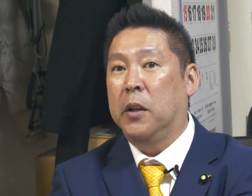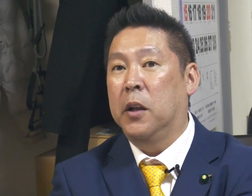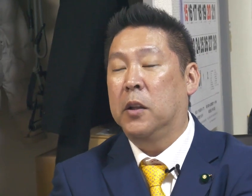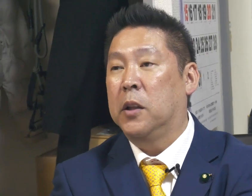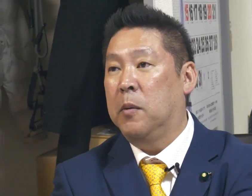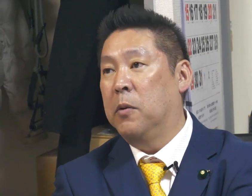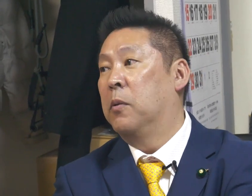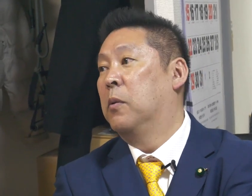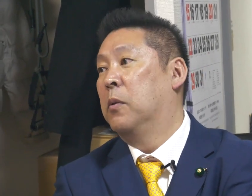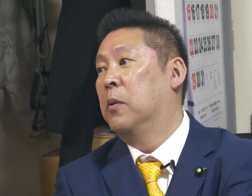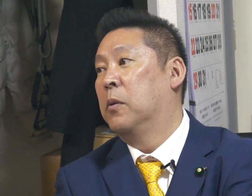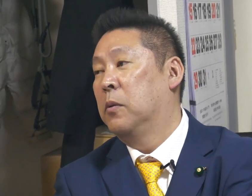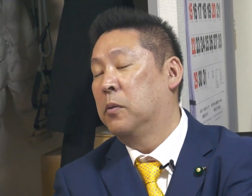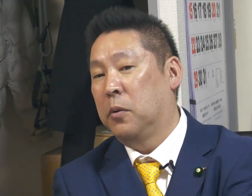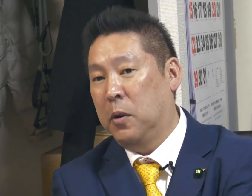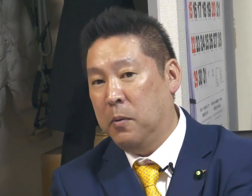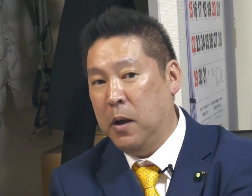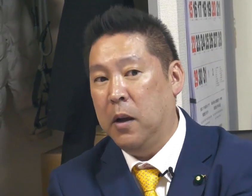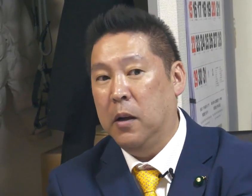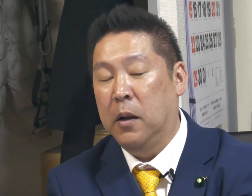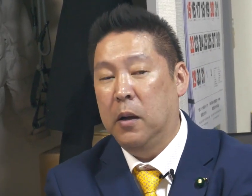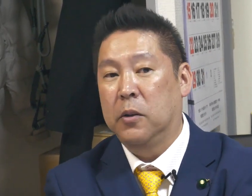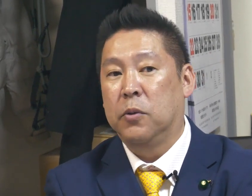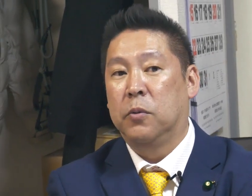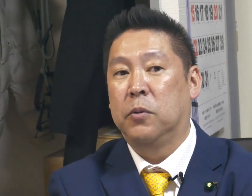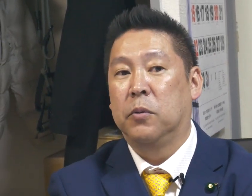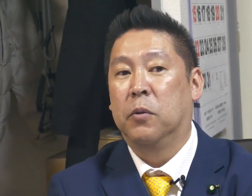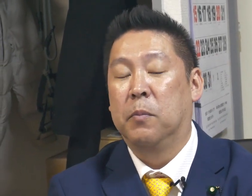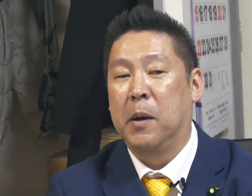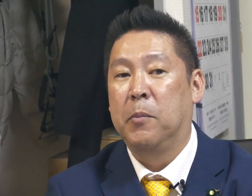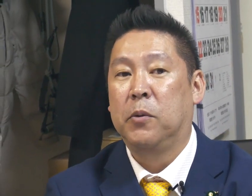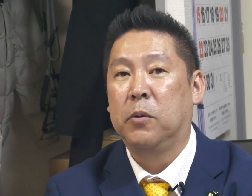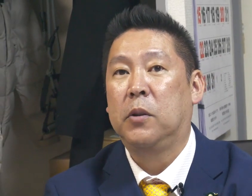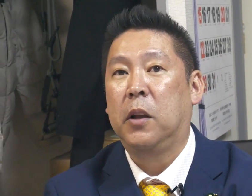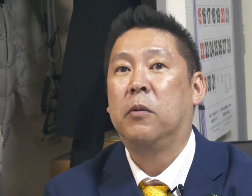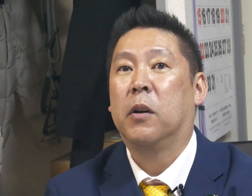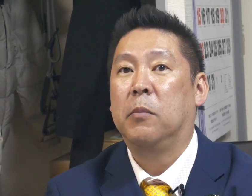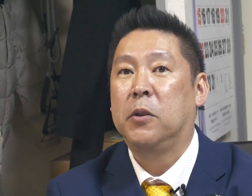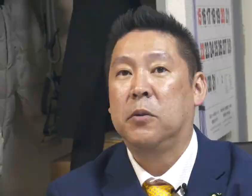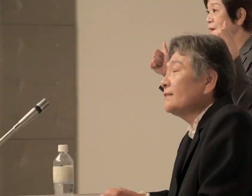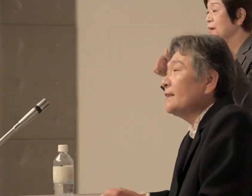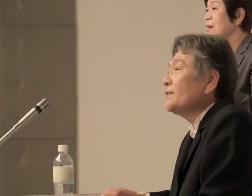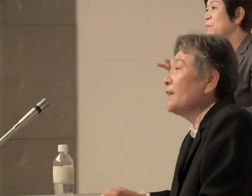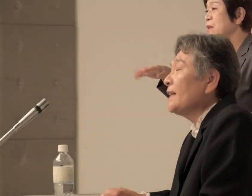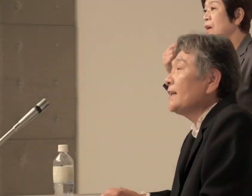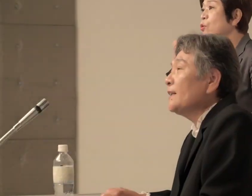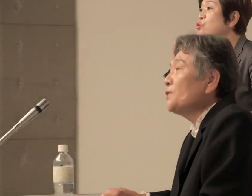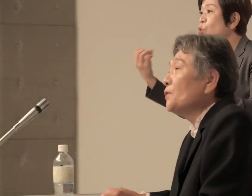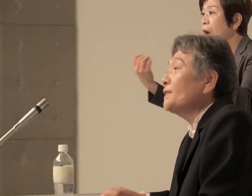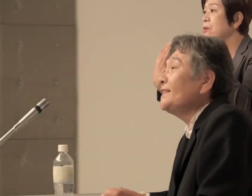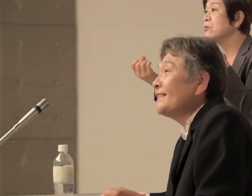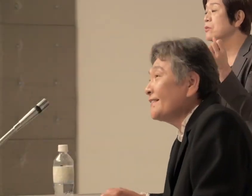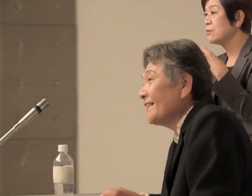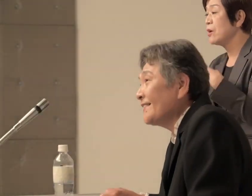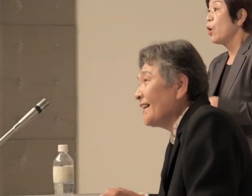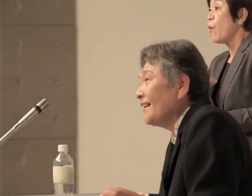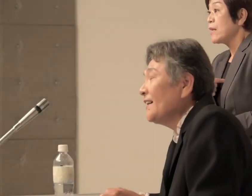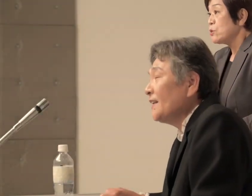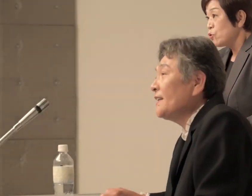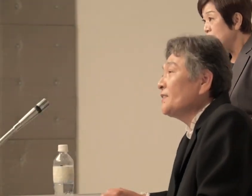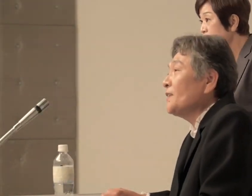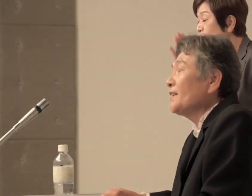立派な方ですよあのみんなのそのあの嘘ばっかり疲れてるんです私アラカジュ子信じて